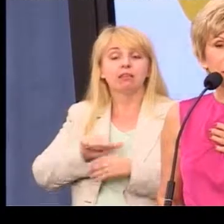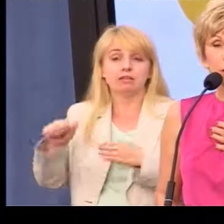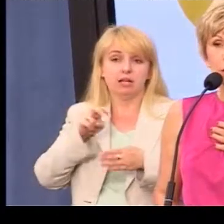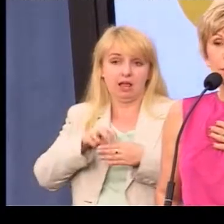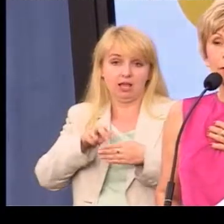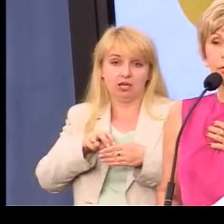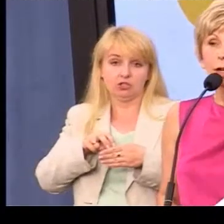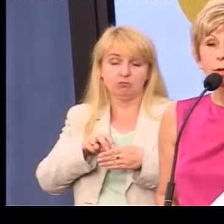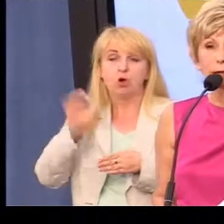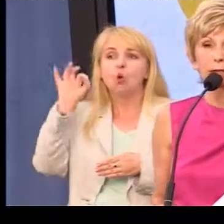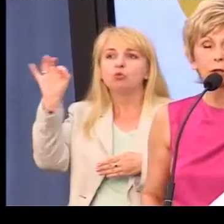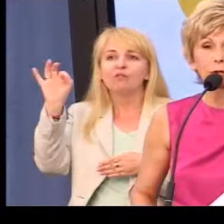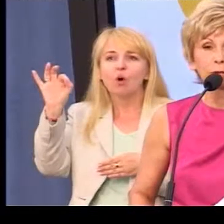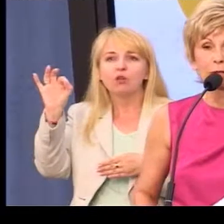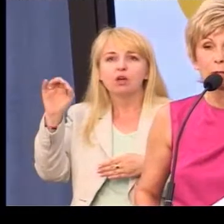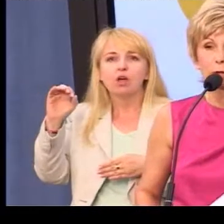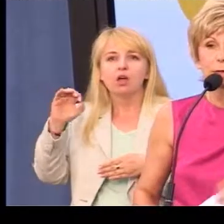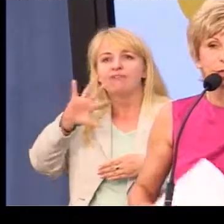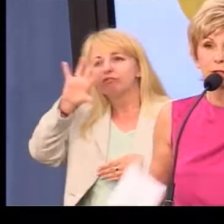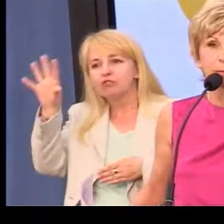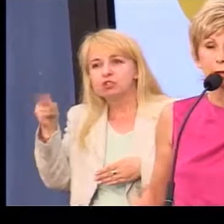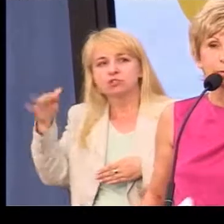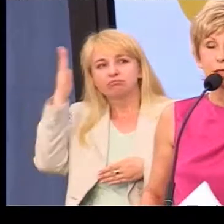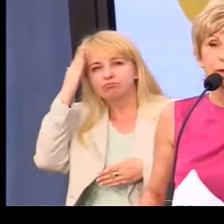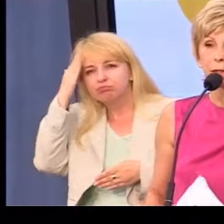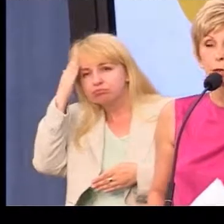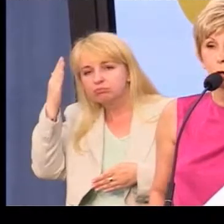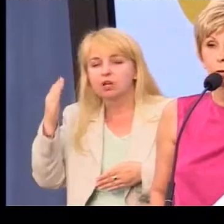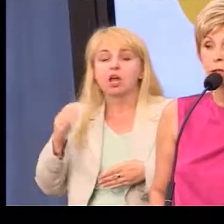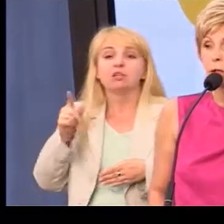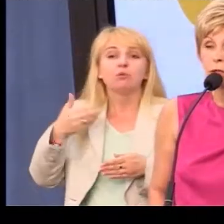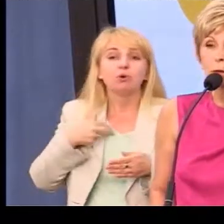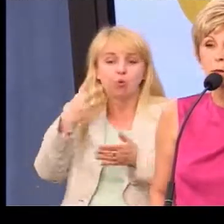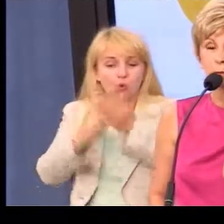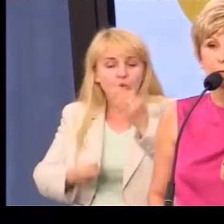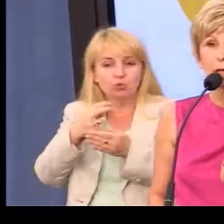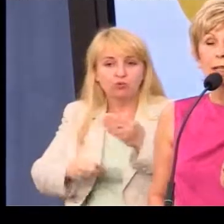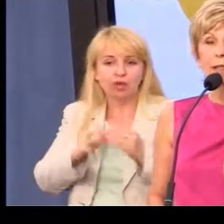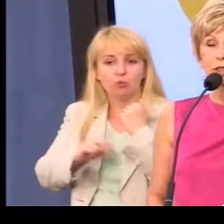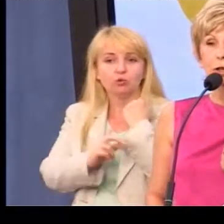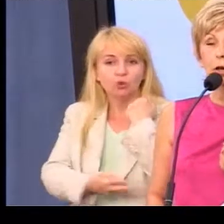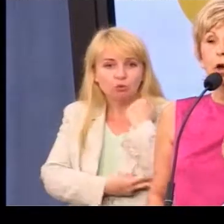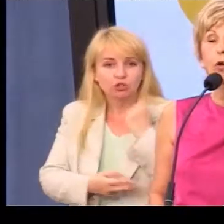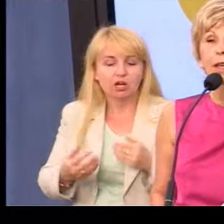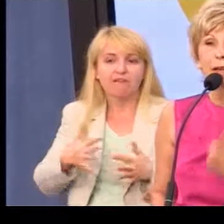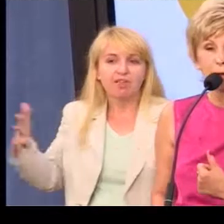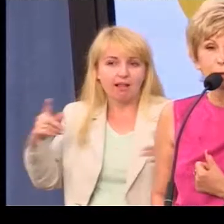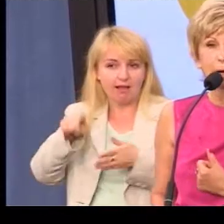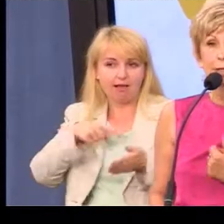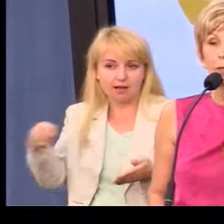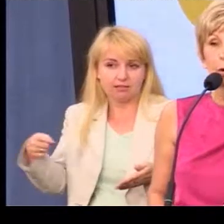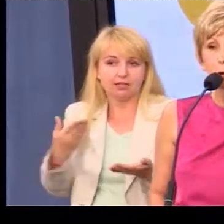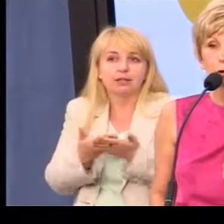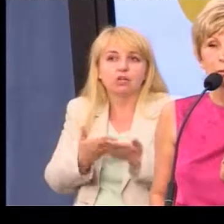rozumiem, że po wielu latach dokonywania aborcji przeszedł pan przemianę duchową, tylko nie rozumiem, dlaczego